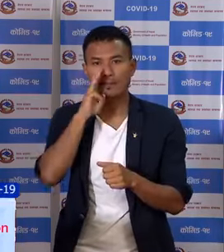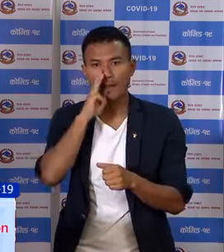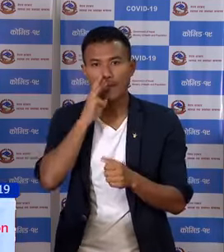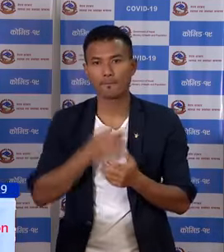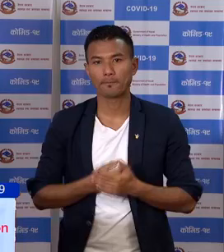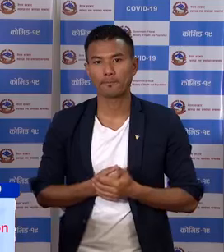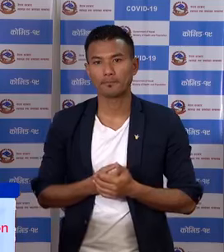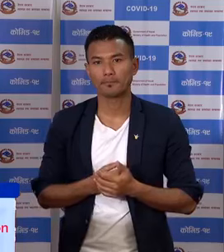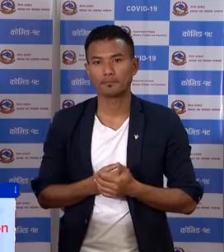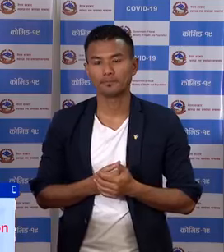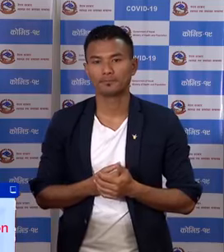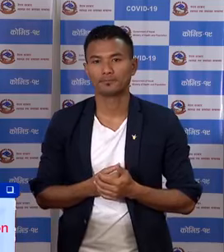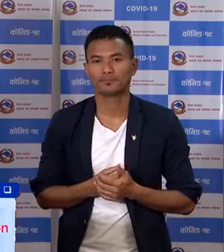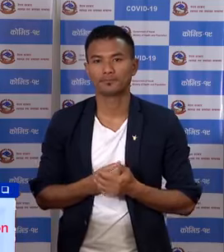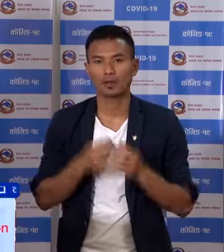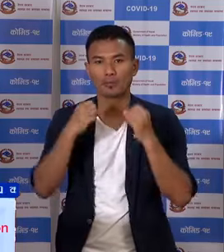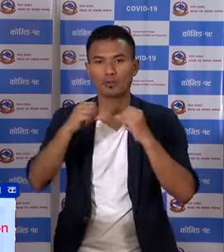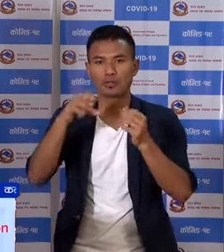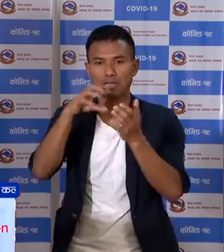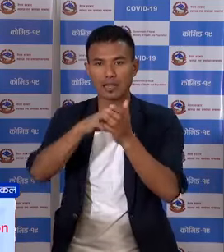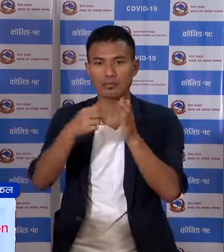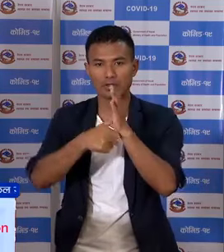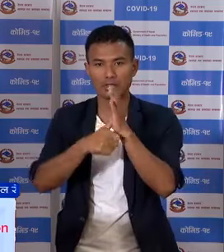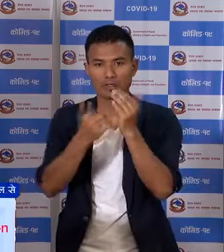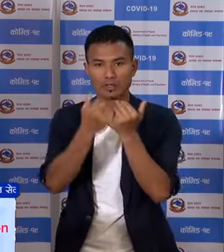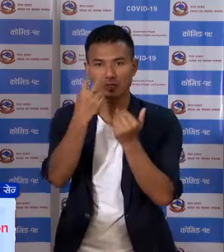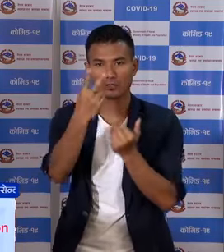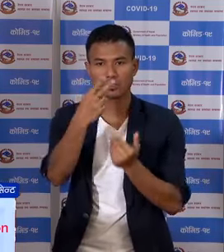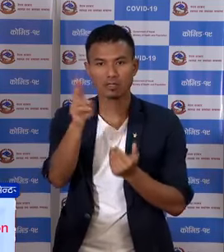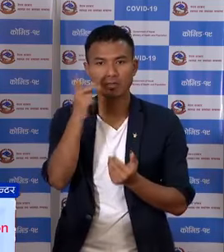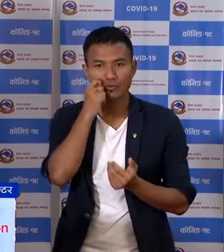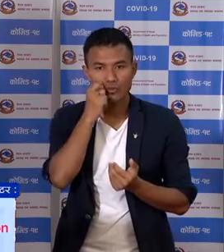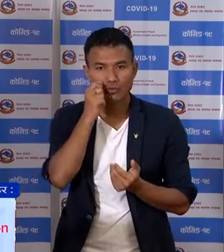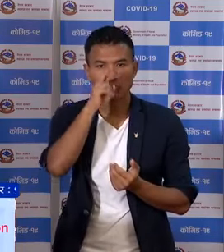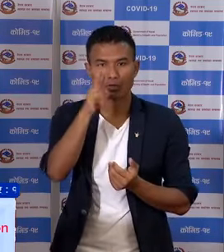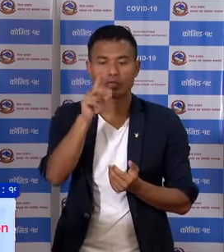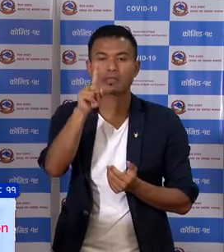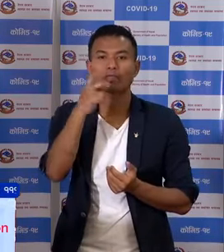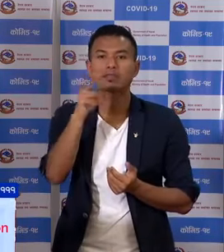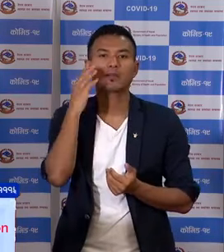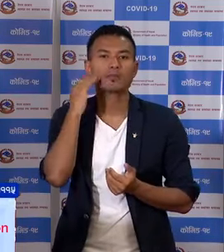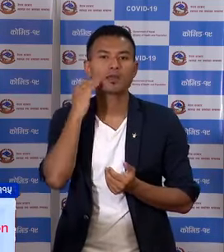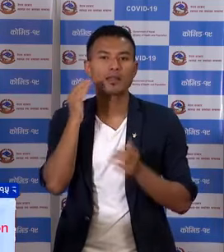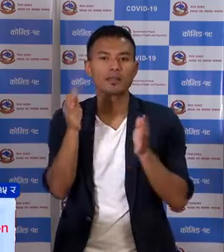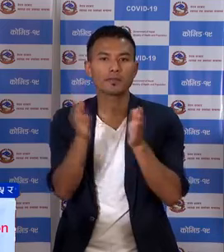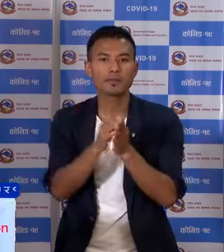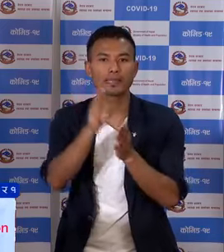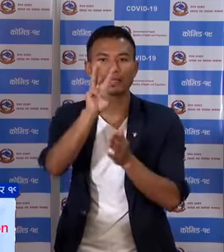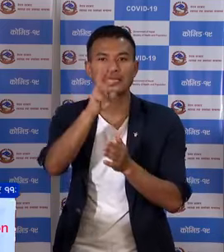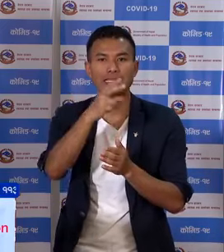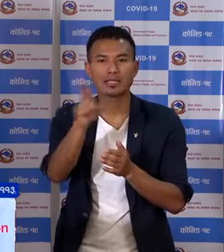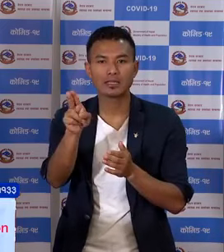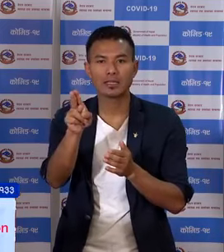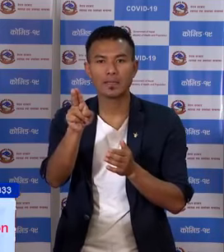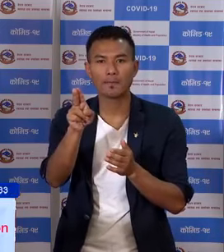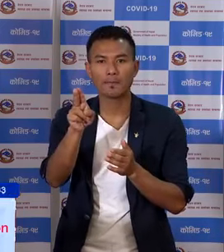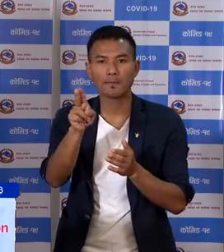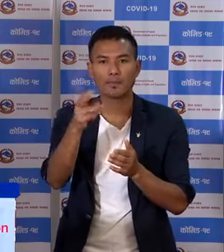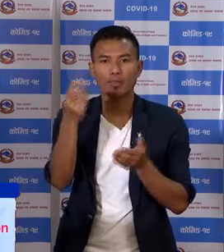पनी तेहांको पर्योक्सालामा परिक्षेन गरदा दोई जाना पुरुष रा एक जाना महिला गरी तीन जाना